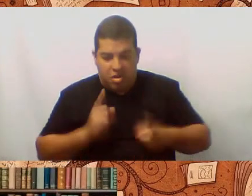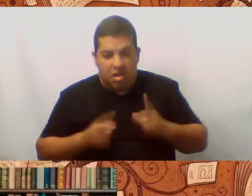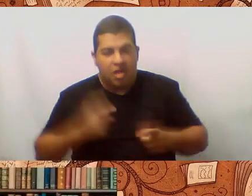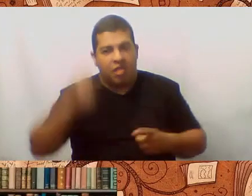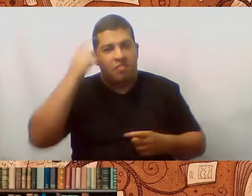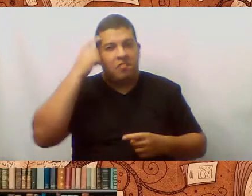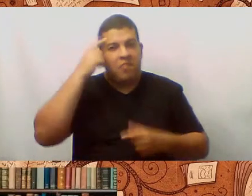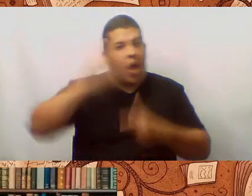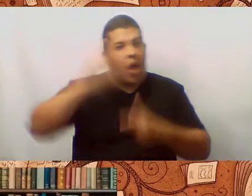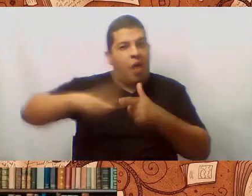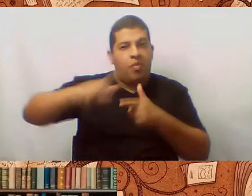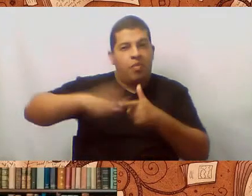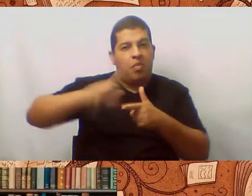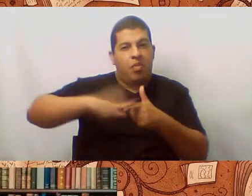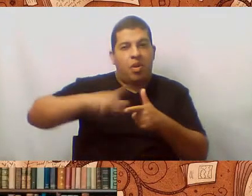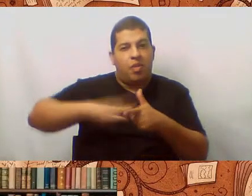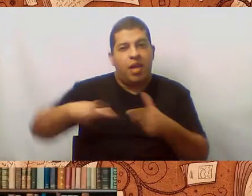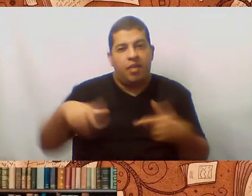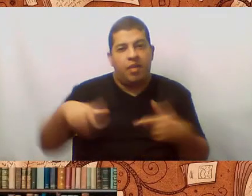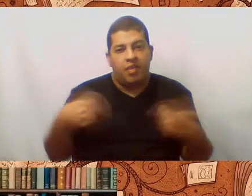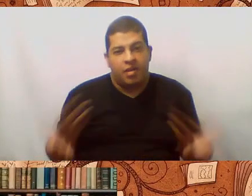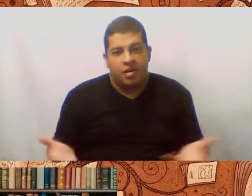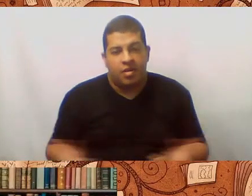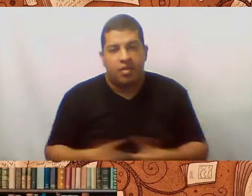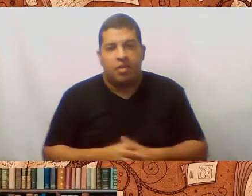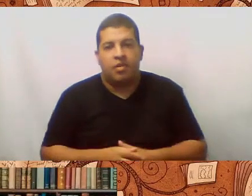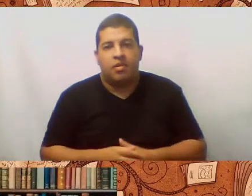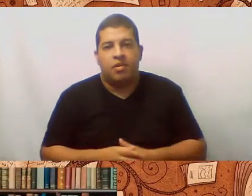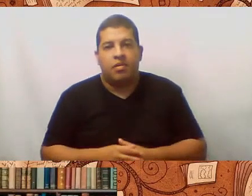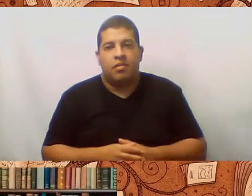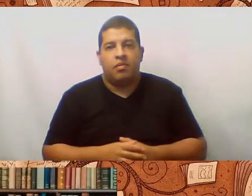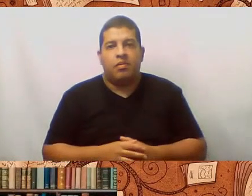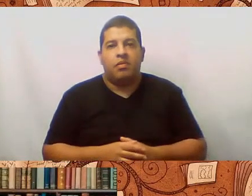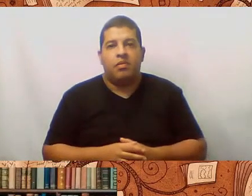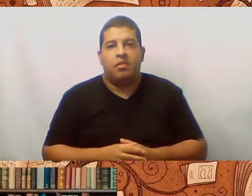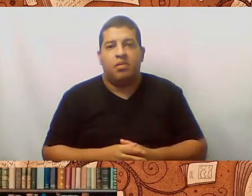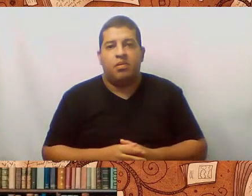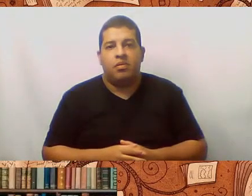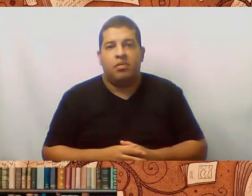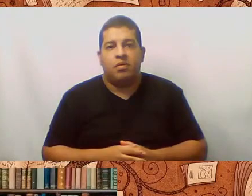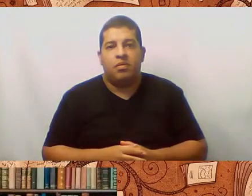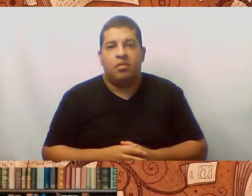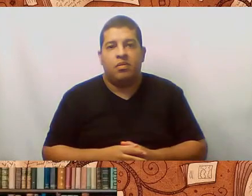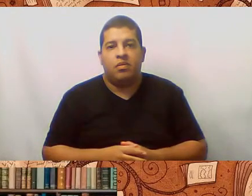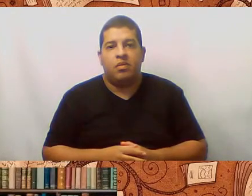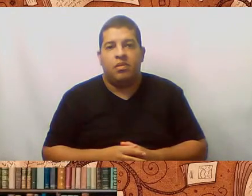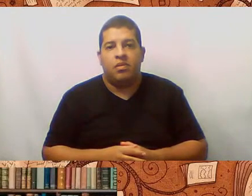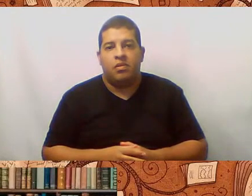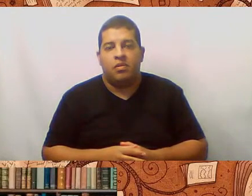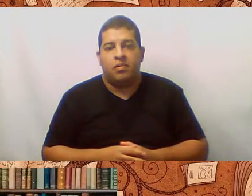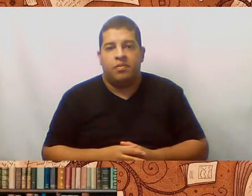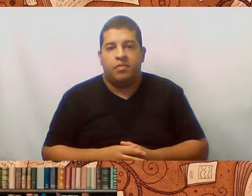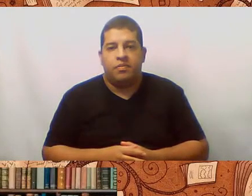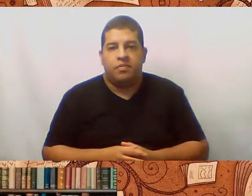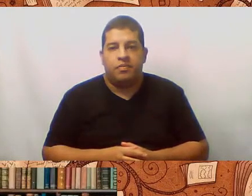gente escuta aqui e ali frequentemente em alguns grupos psicanalíticos contemporâneos.